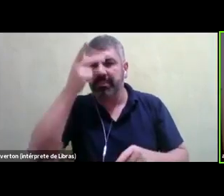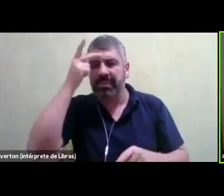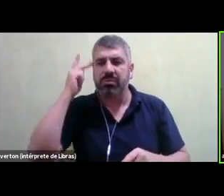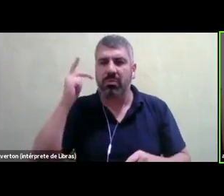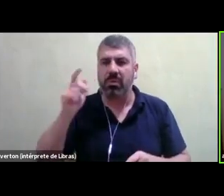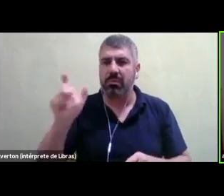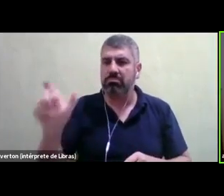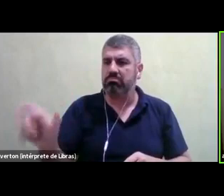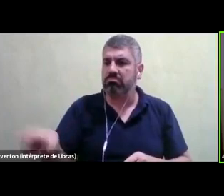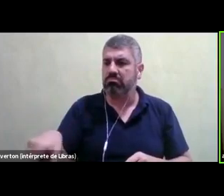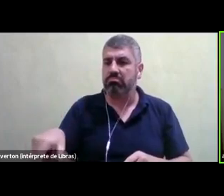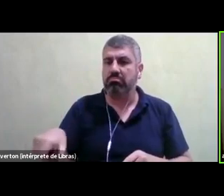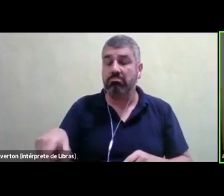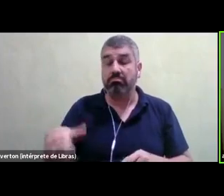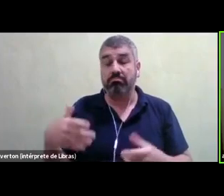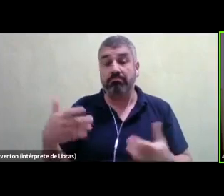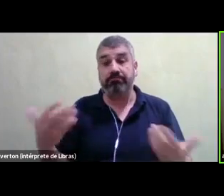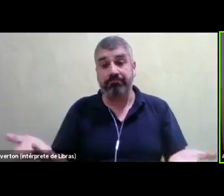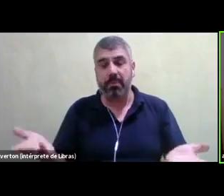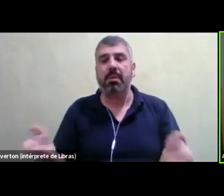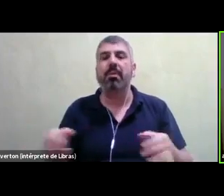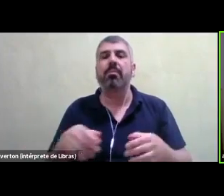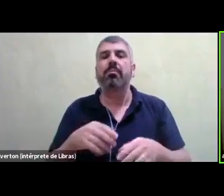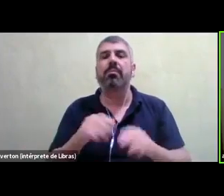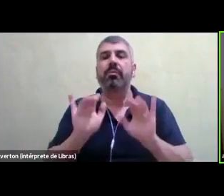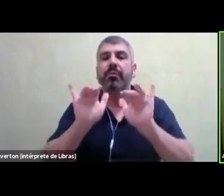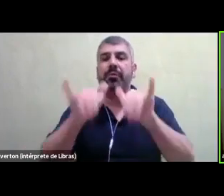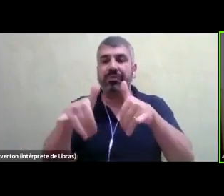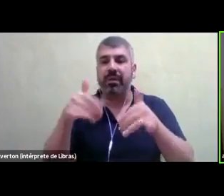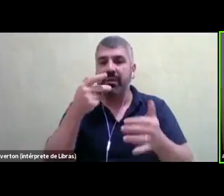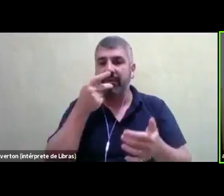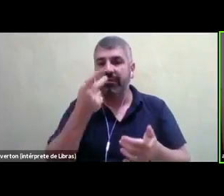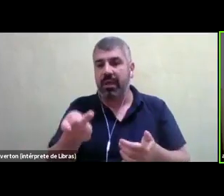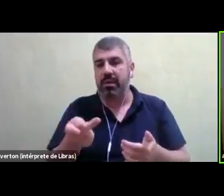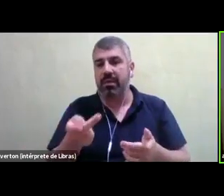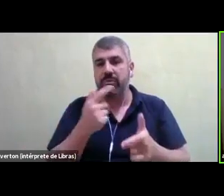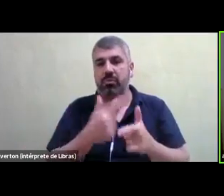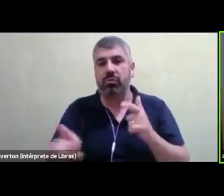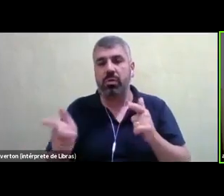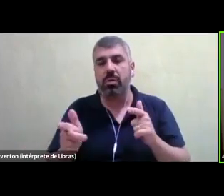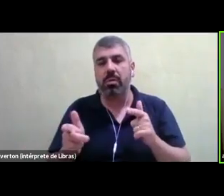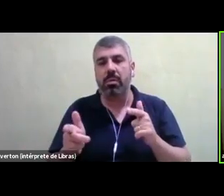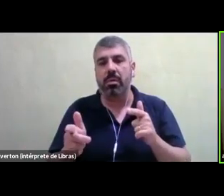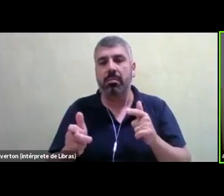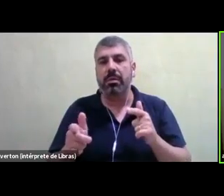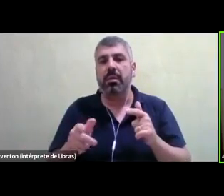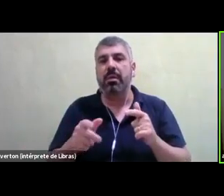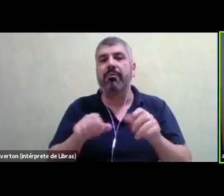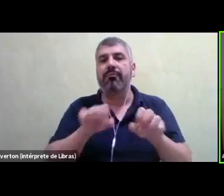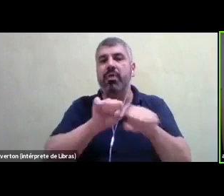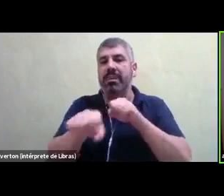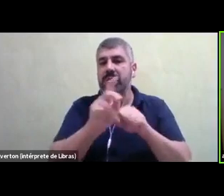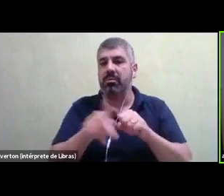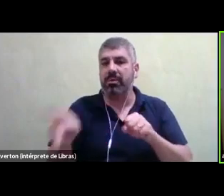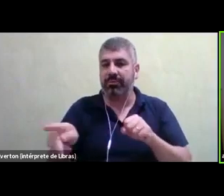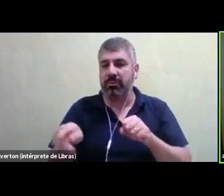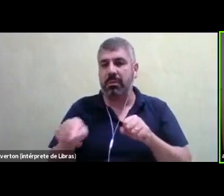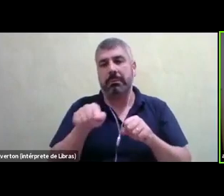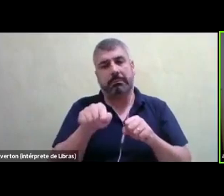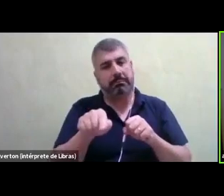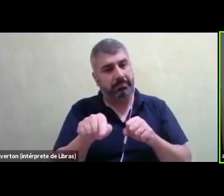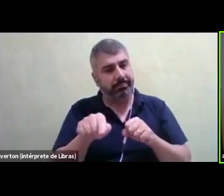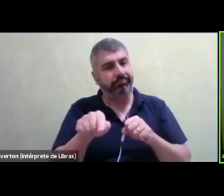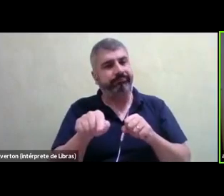nos constituem. E a gente termina falando de formação de professores, que também é um ponto muito